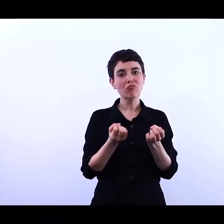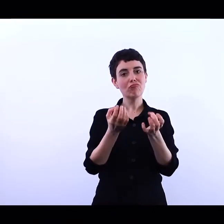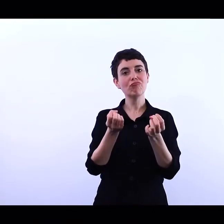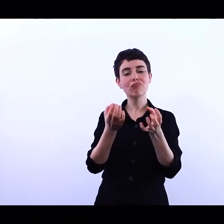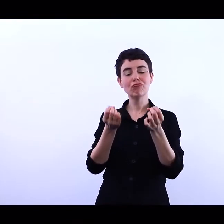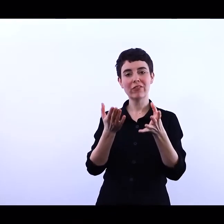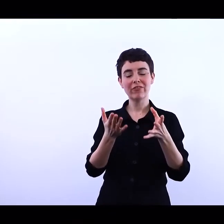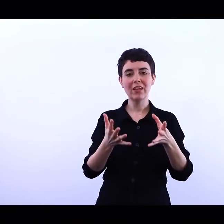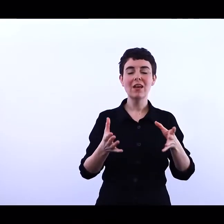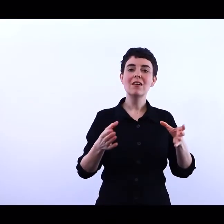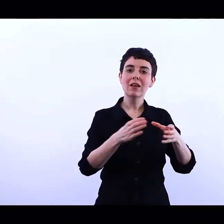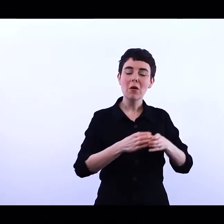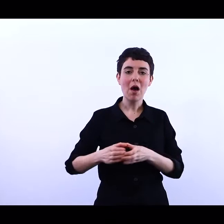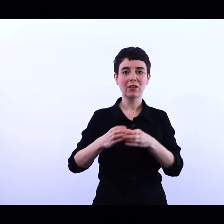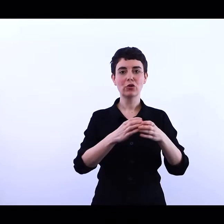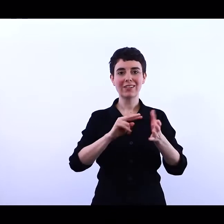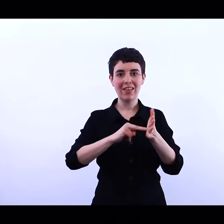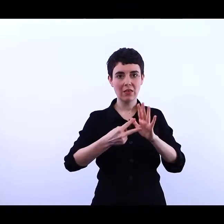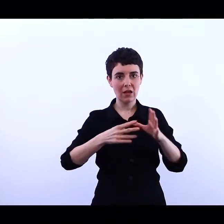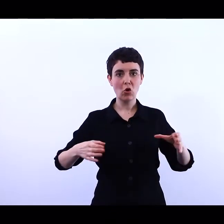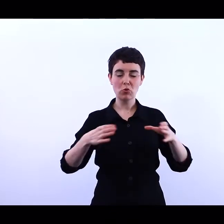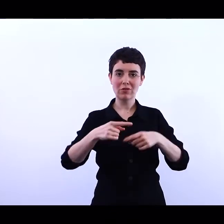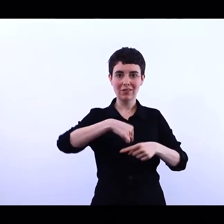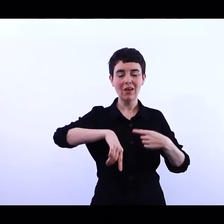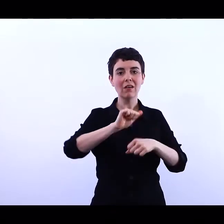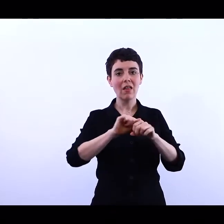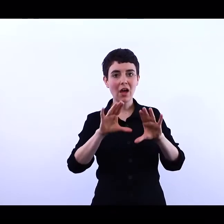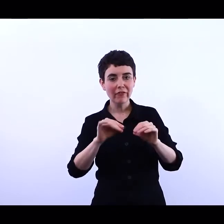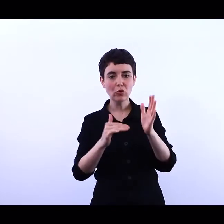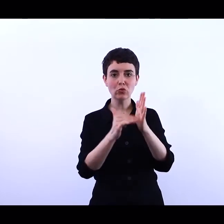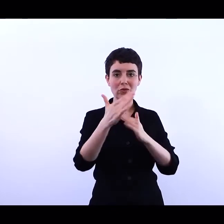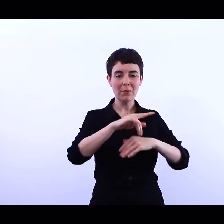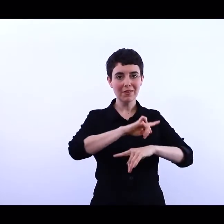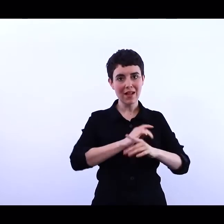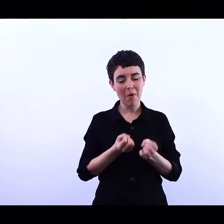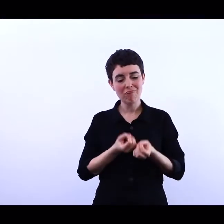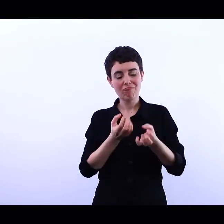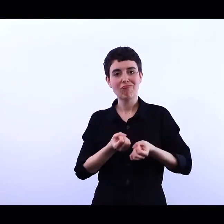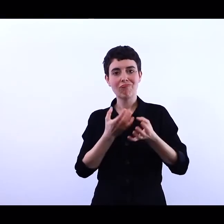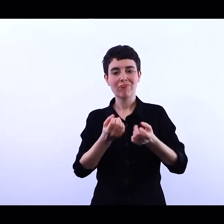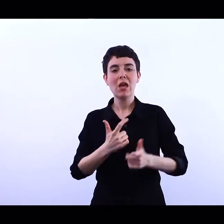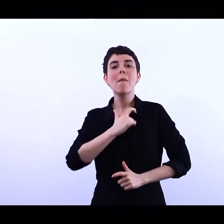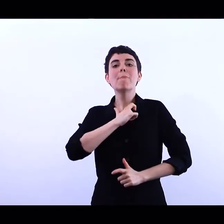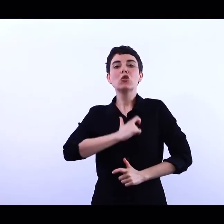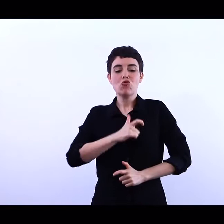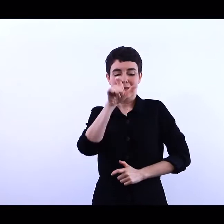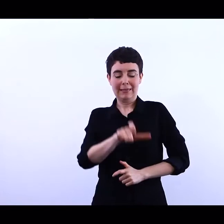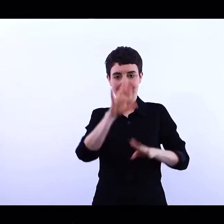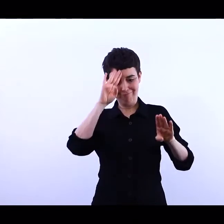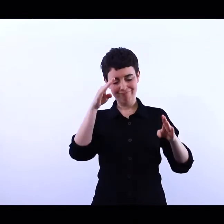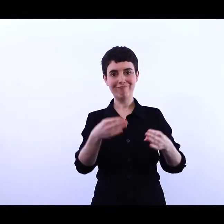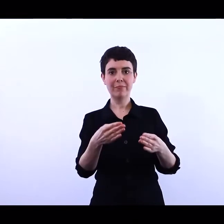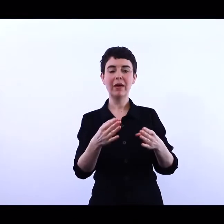wie die gemeinnützige Tech-Community Anwendungen und Systeme gestalten kann, bei denen eben auch das Persönliche im Mittelpunkt steht, die